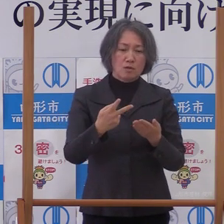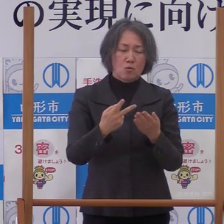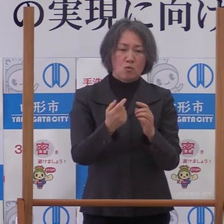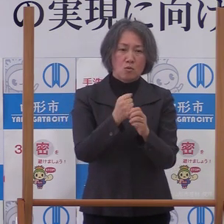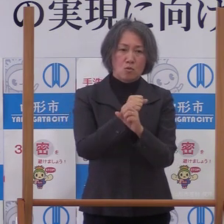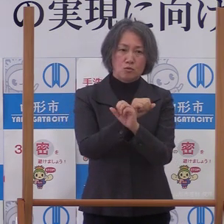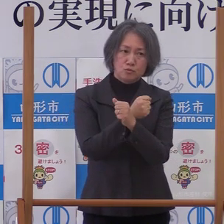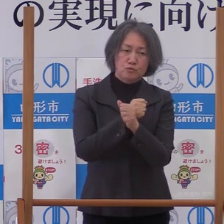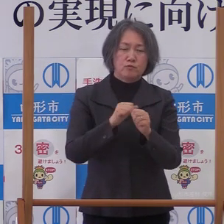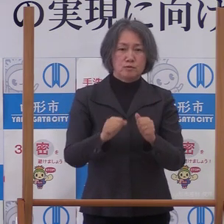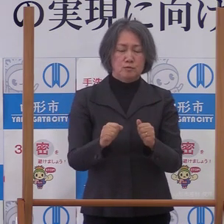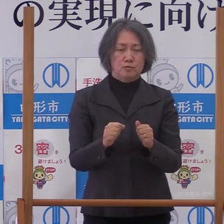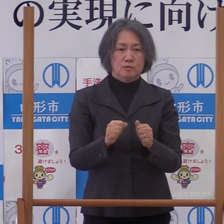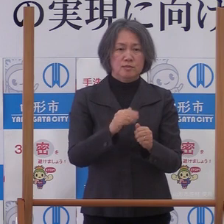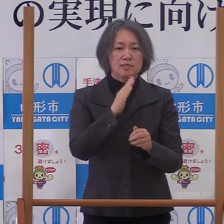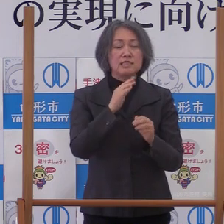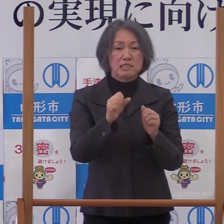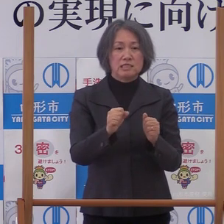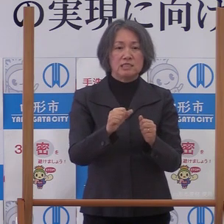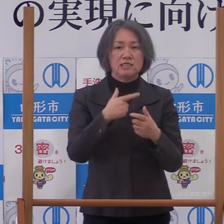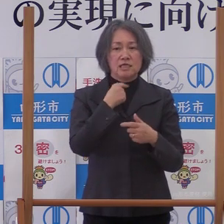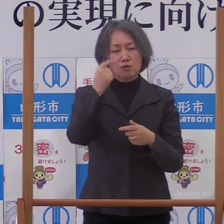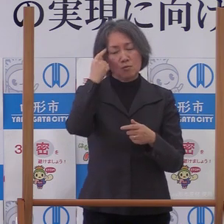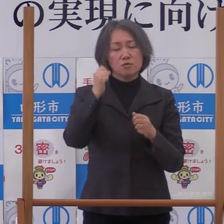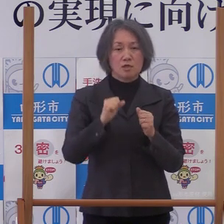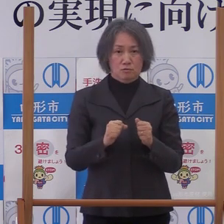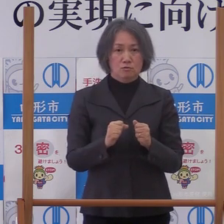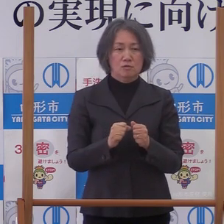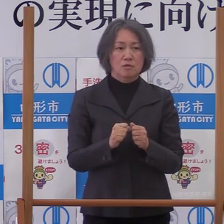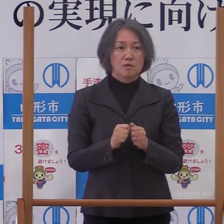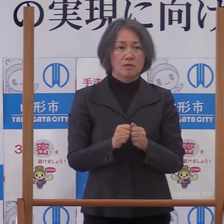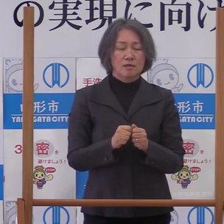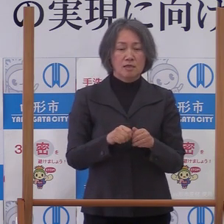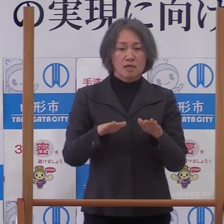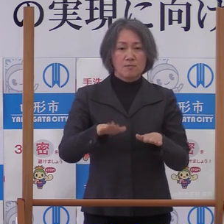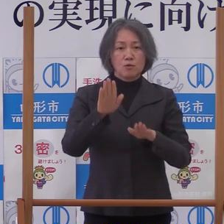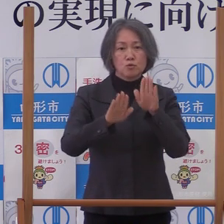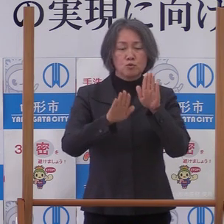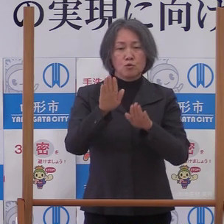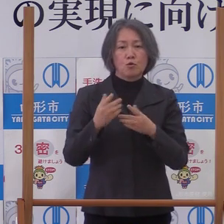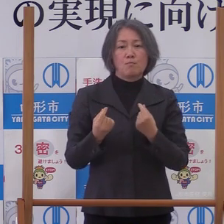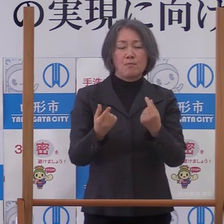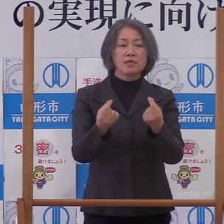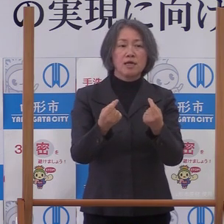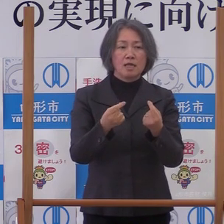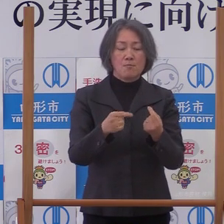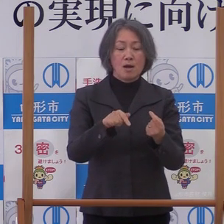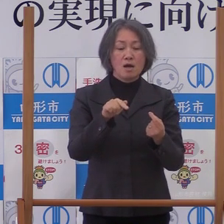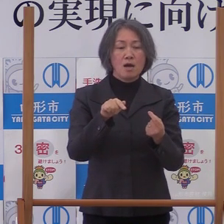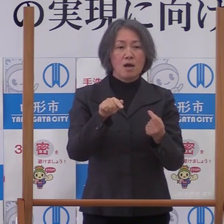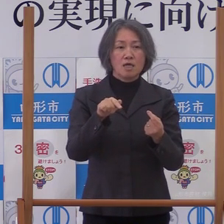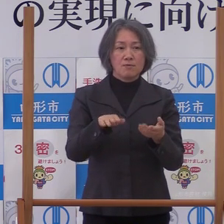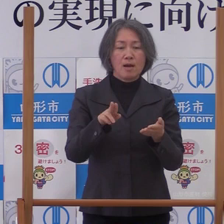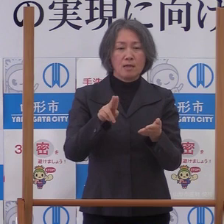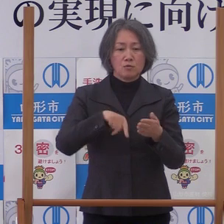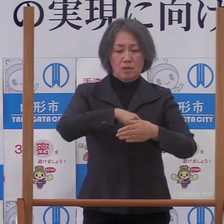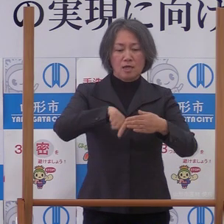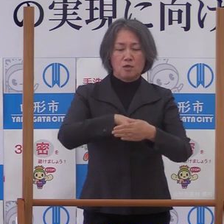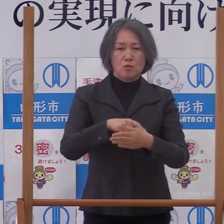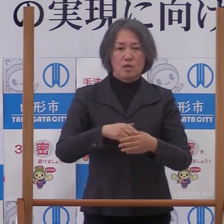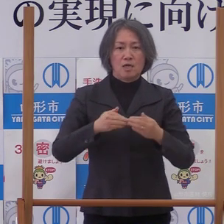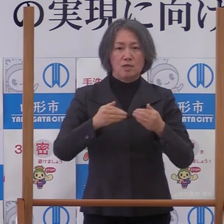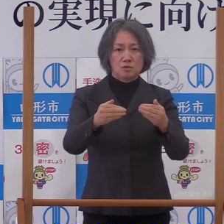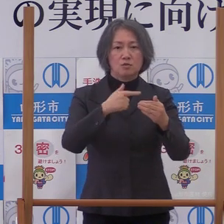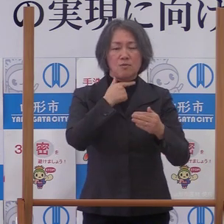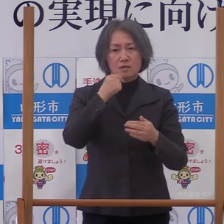て、実施したいと思っておりますので、現段階では今の状況であればこの予定でやらせていただきたいと考えております。